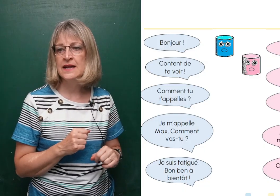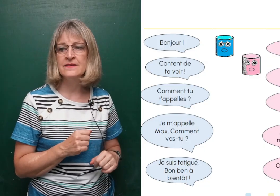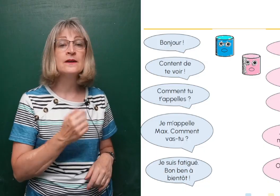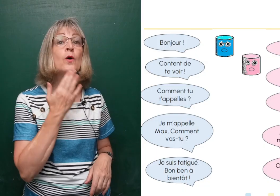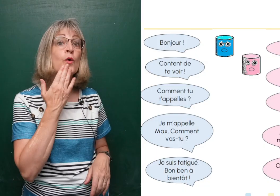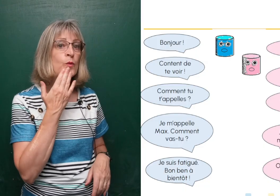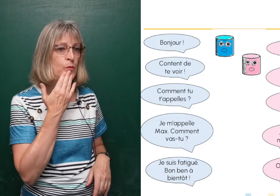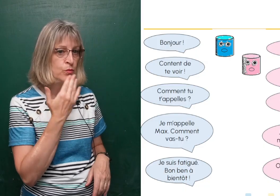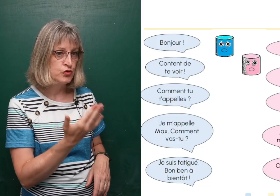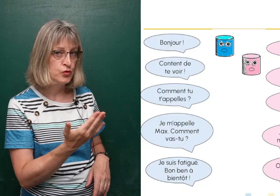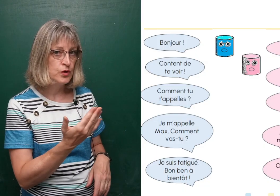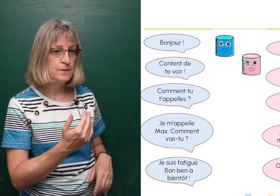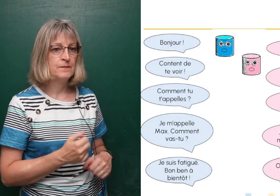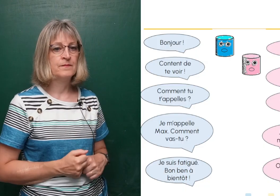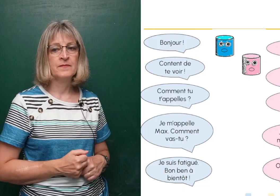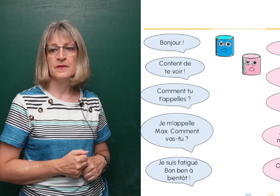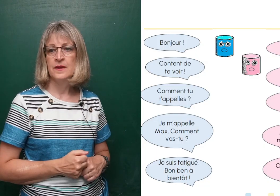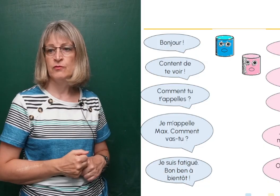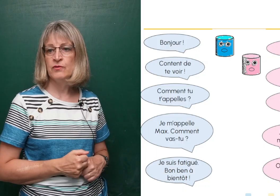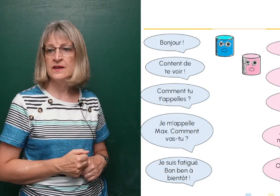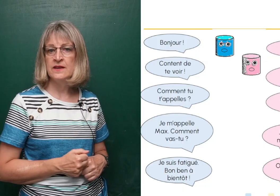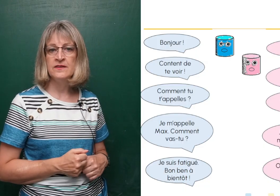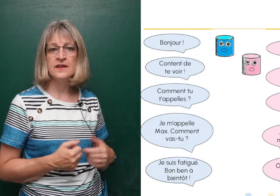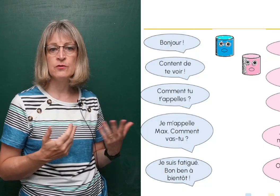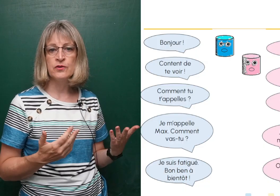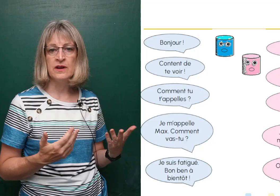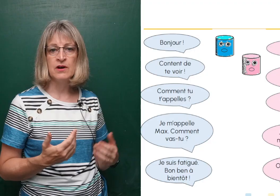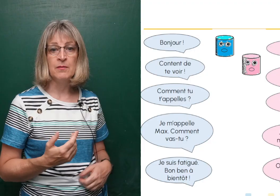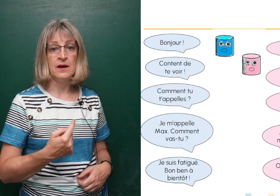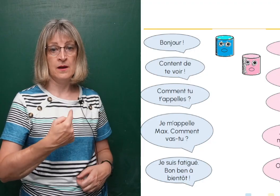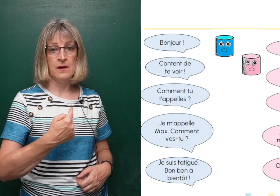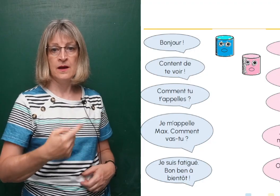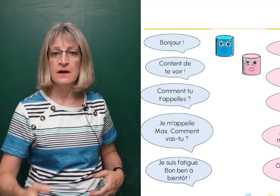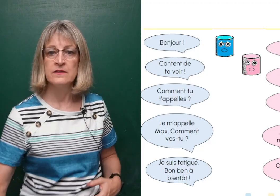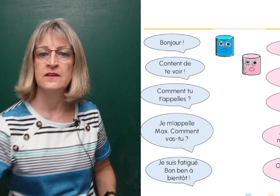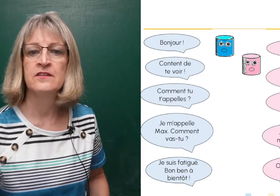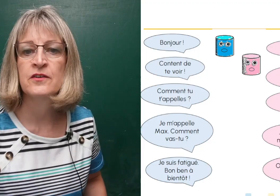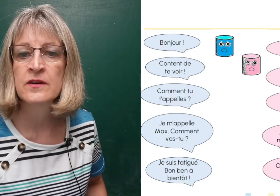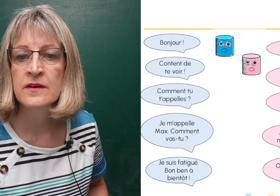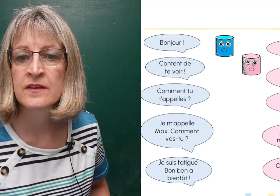dit bonjour. Une fois qu'il a dit qu'il est content de la voir, bah, ah, il y a des gens qui sont